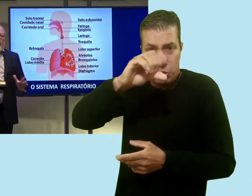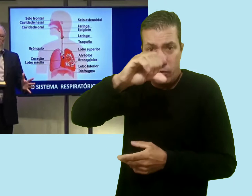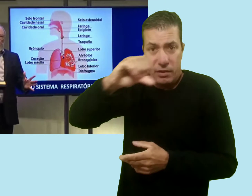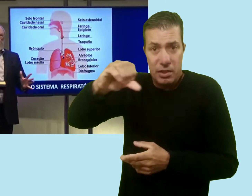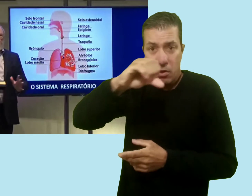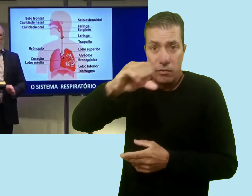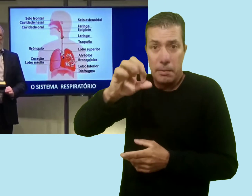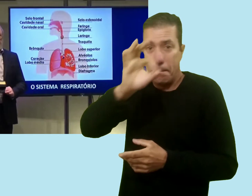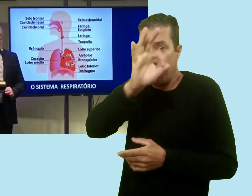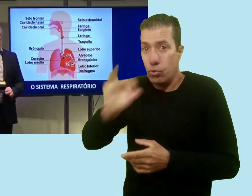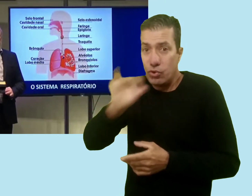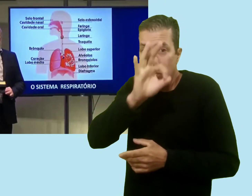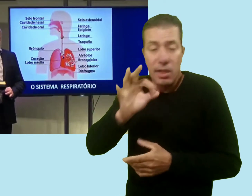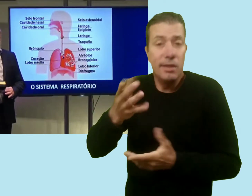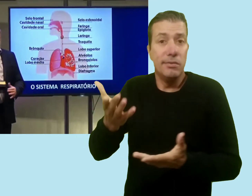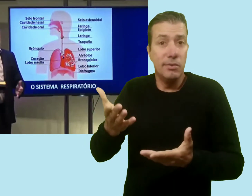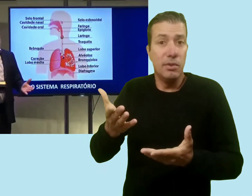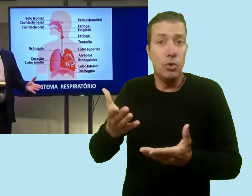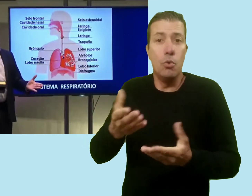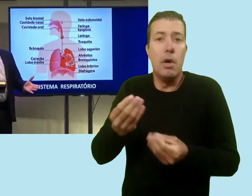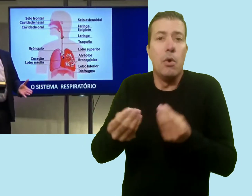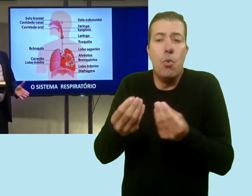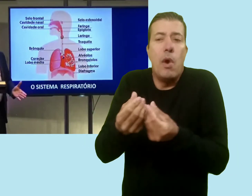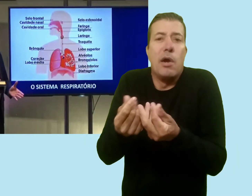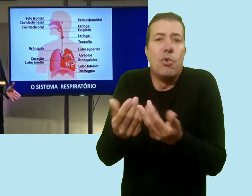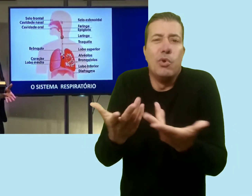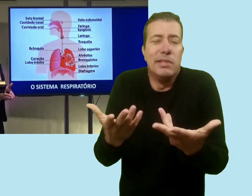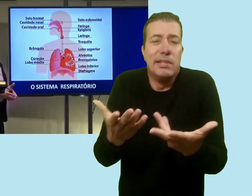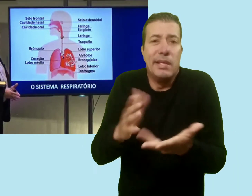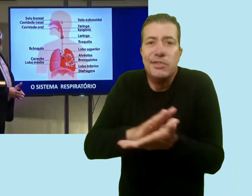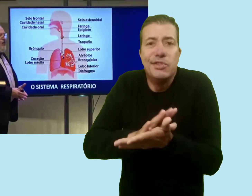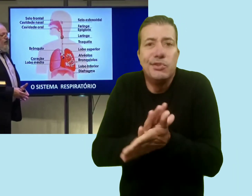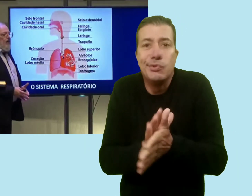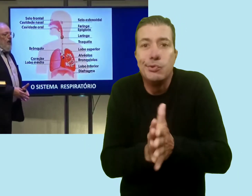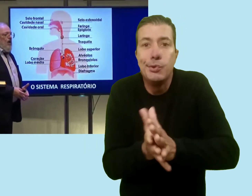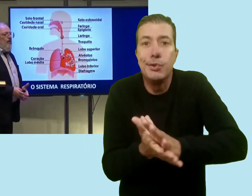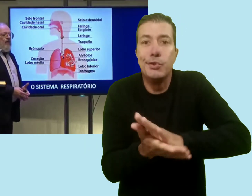99,99% das vezes. Então, como é que uma coisa que é deletéria